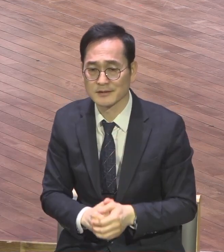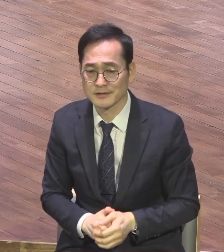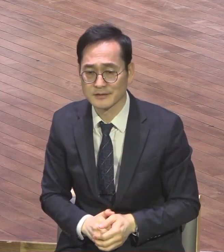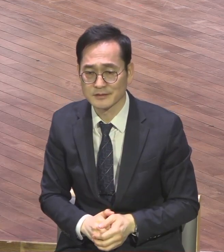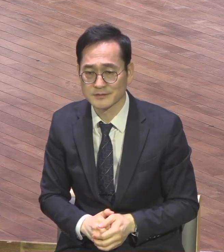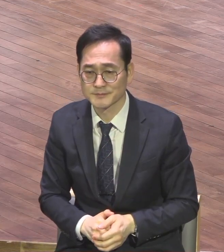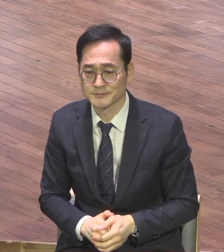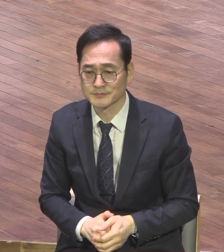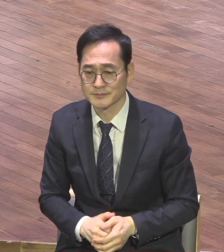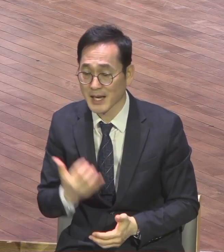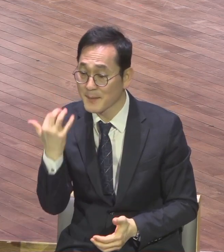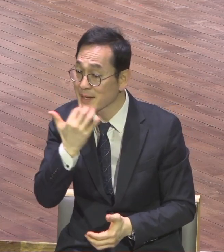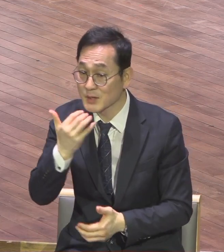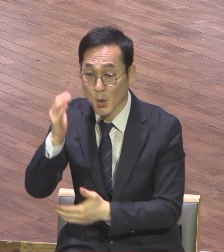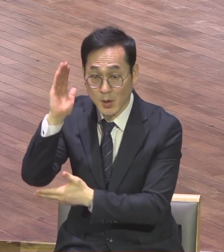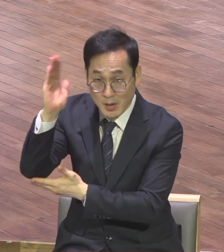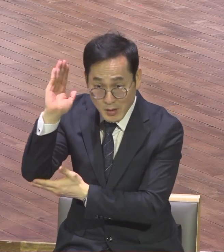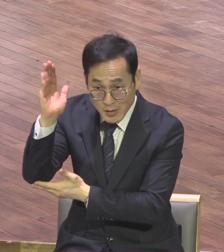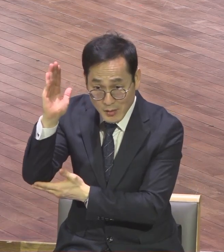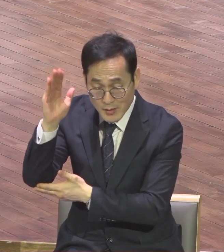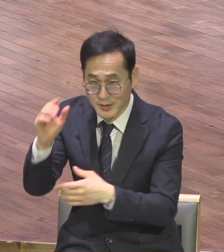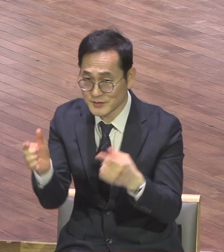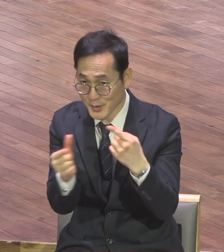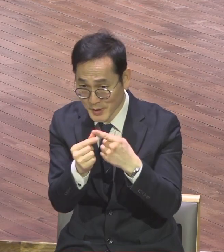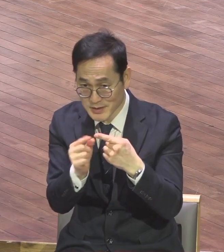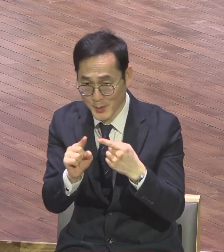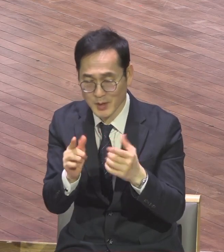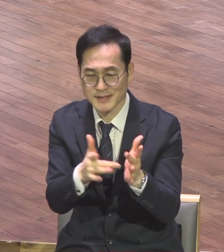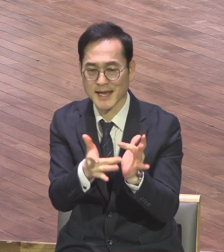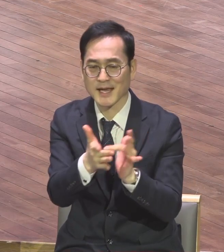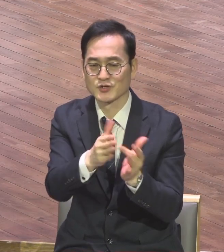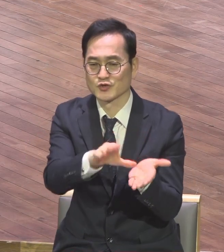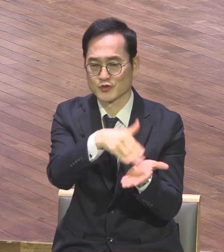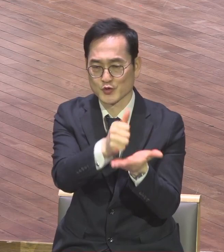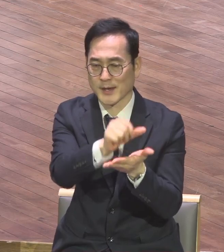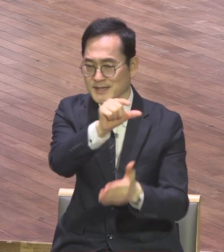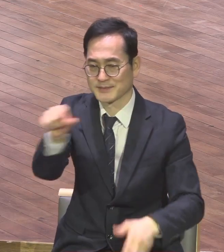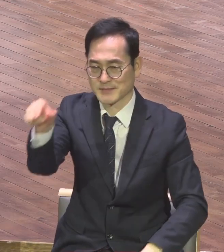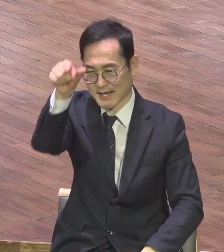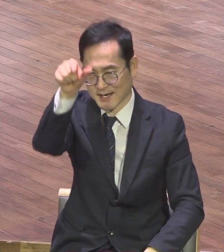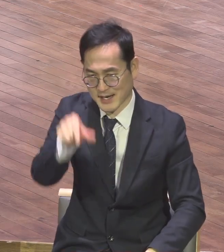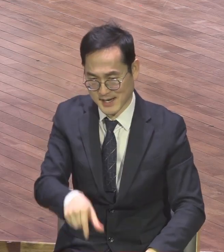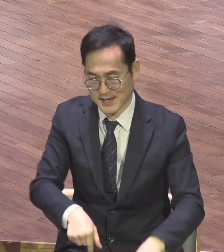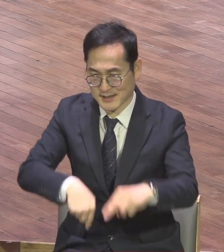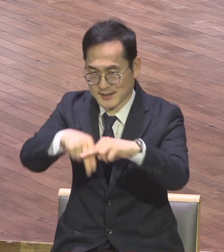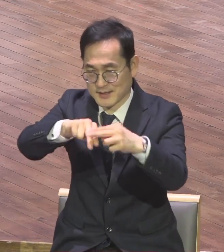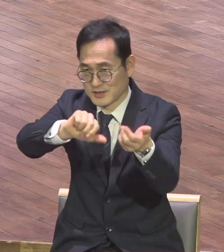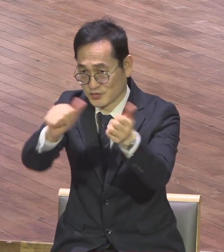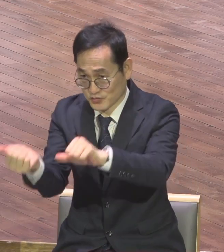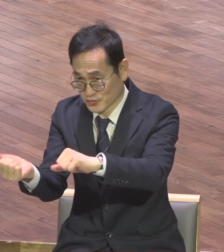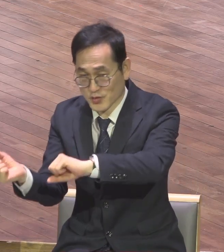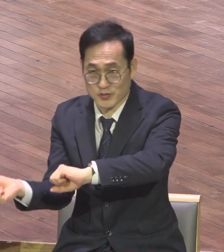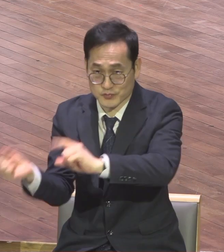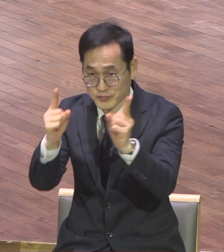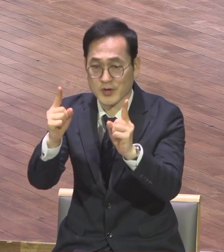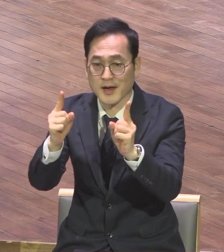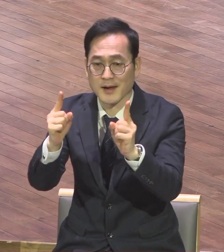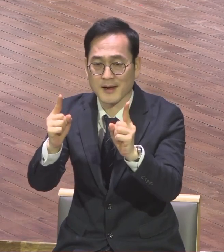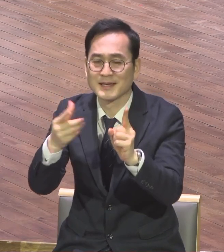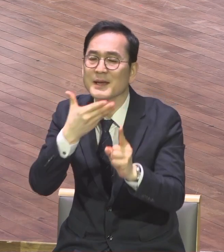베드로가 전한 첫 번째 핵심 설교는 예수 그리스도의 십자가 대속과 부활의 복음이었습니다.